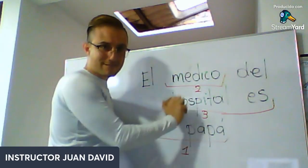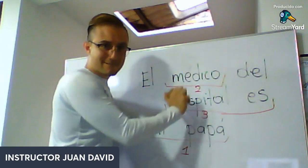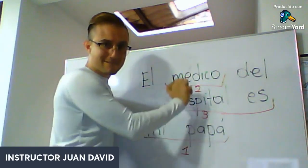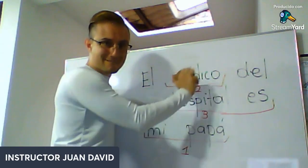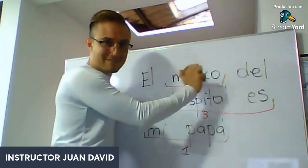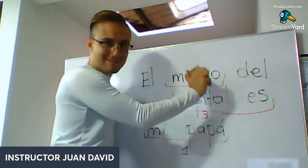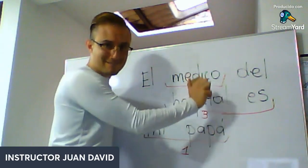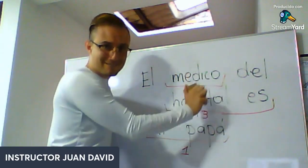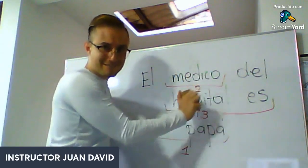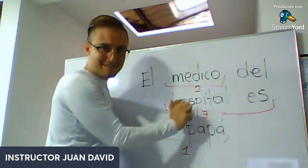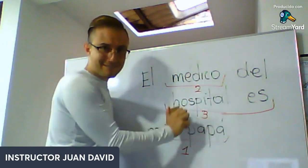al revés